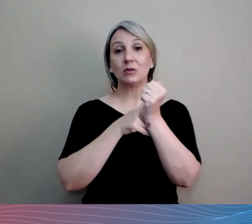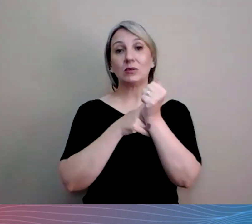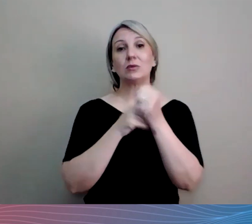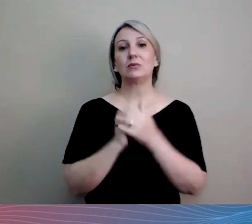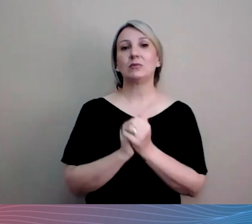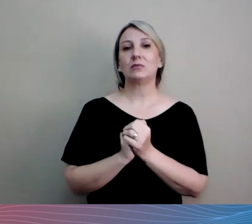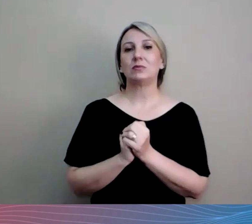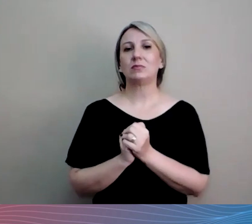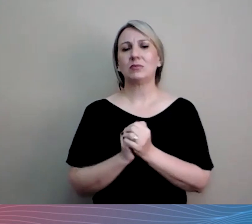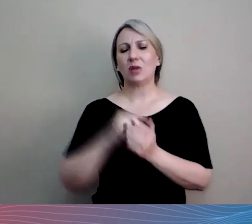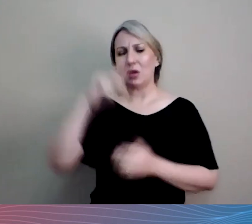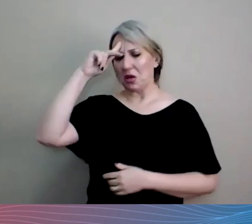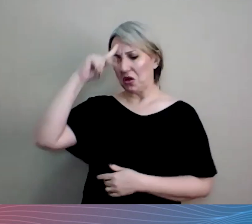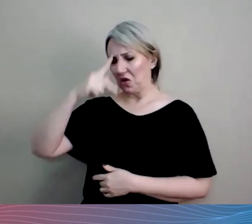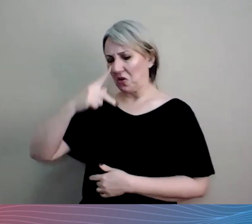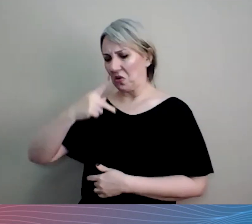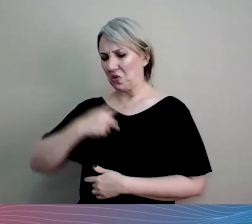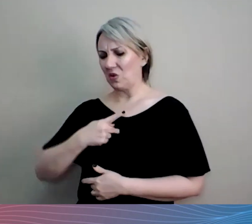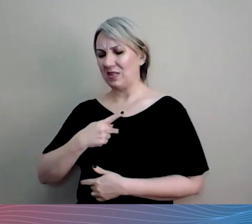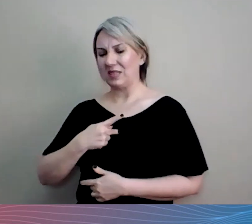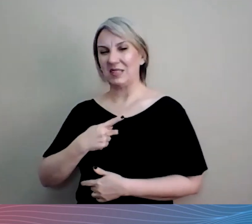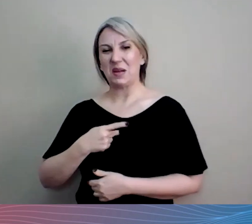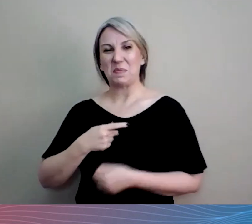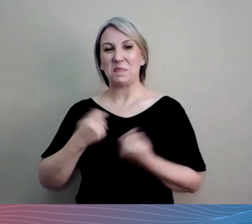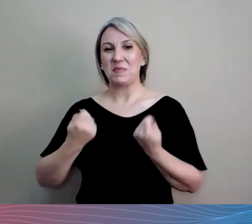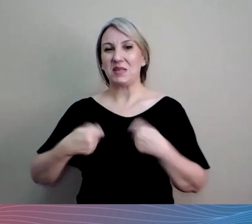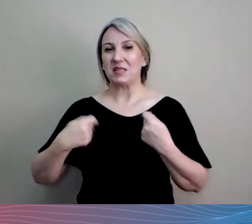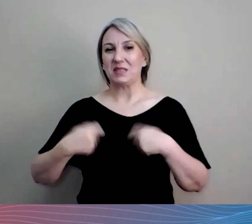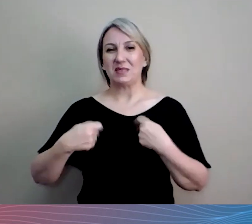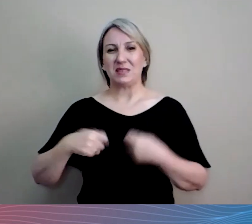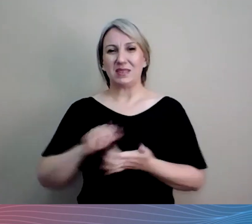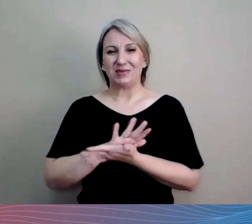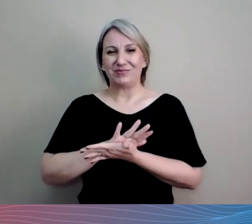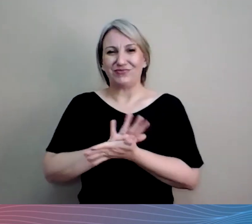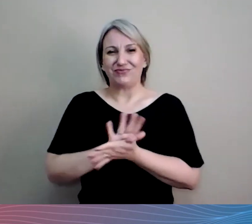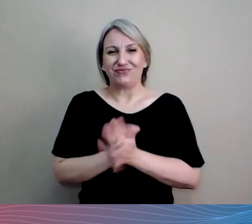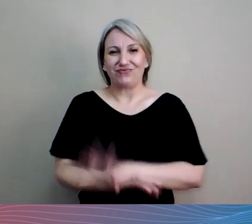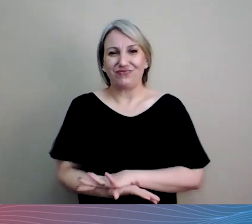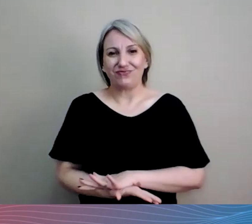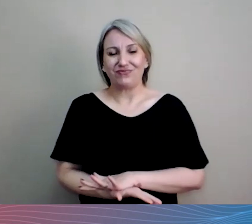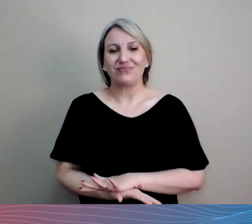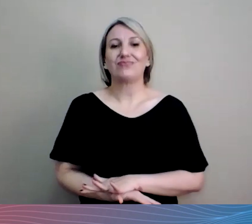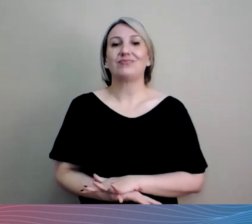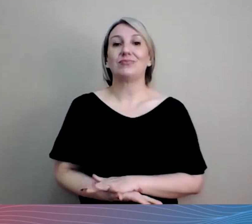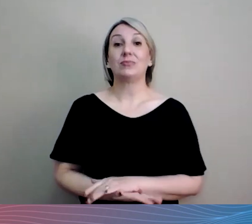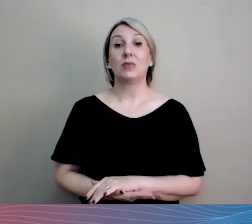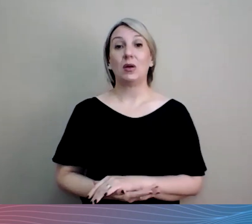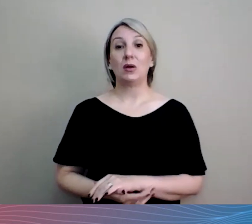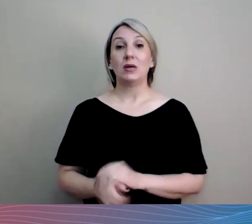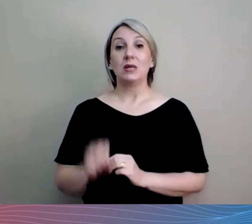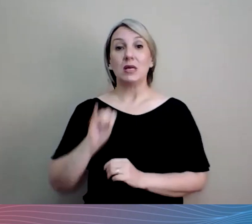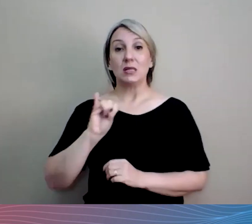vossa natureza terrena. Quer dizer, se você está prisioneiro no Senhor,